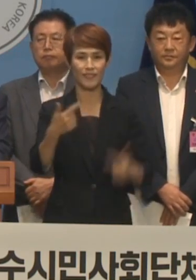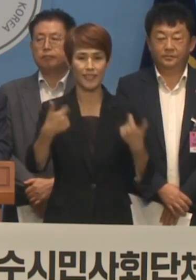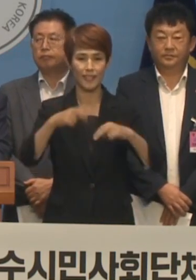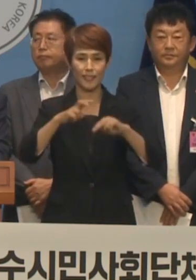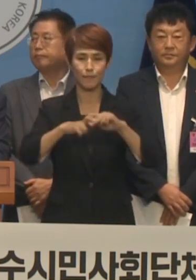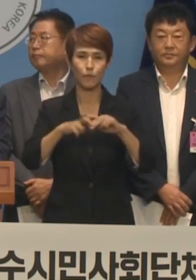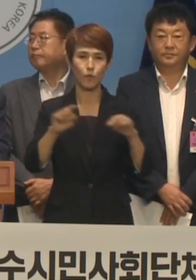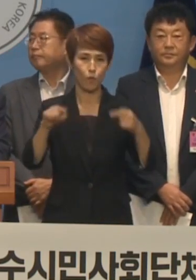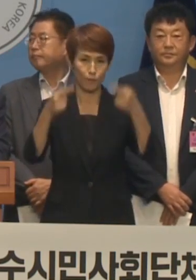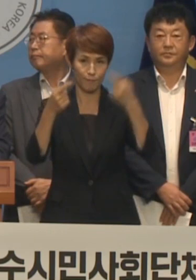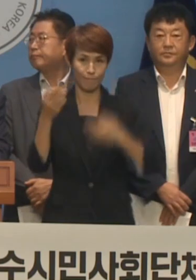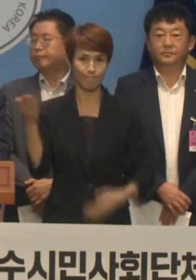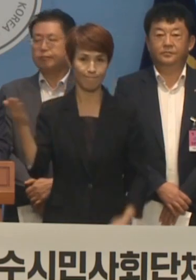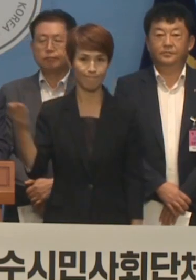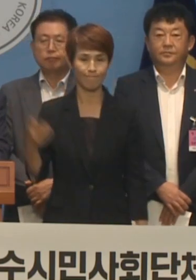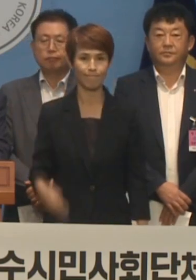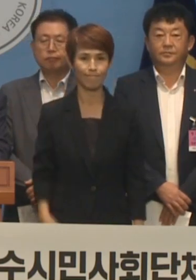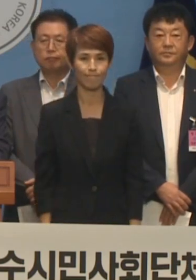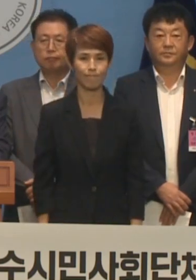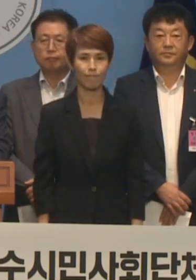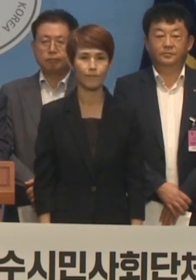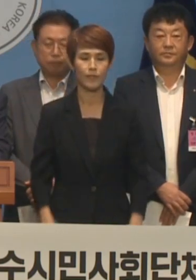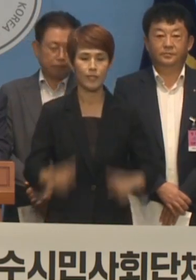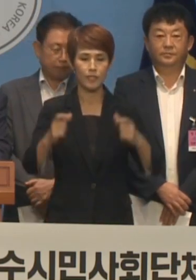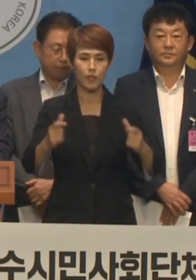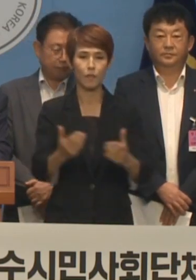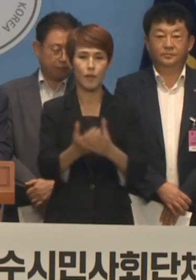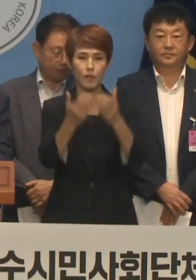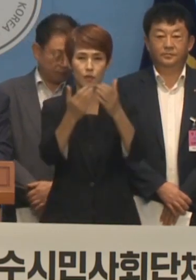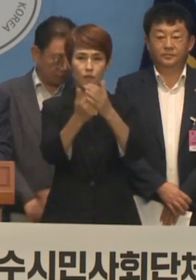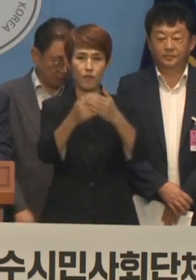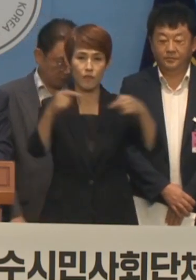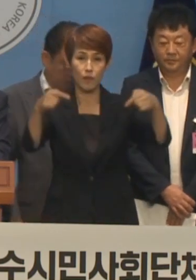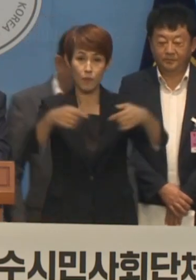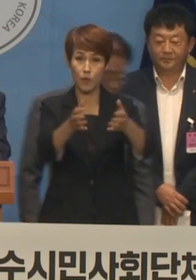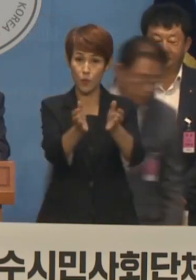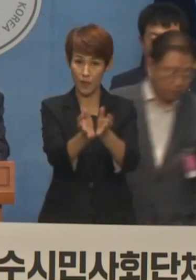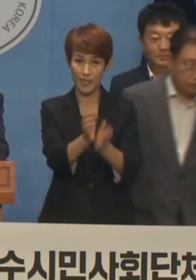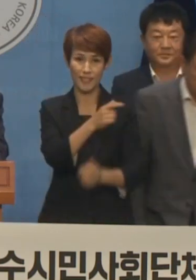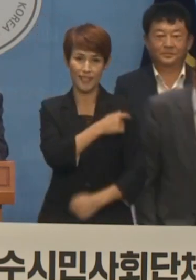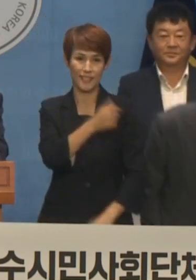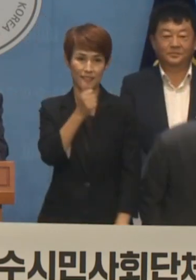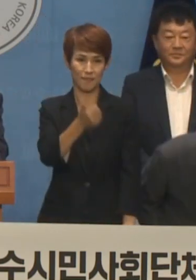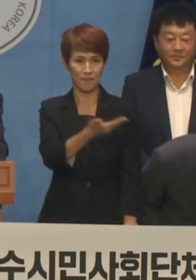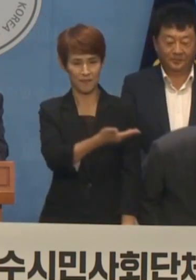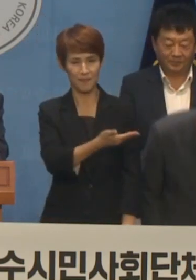주셨습니다. 여수 지역발전협의회 박계성 이사장님 참석해 주셨습니다.